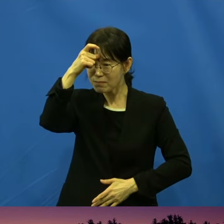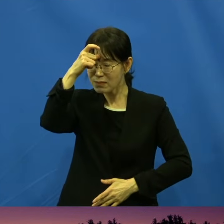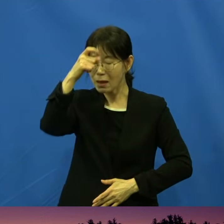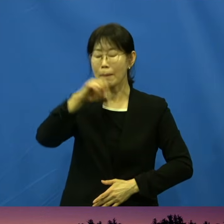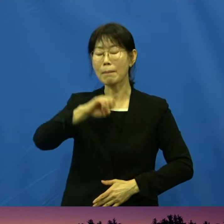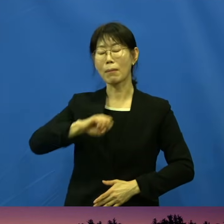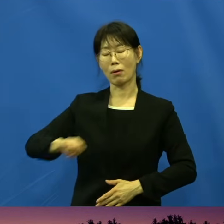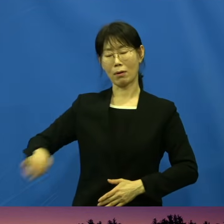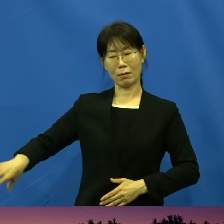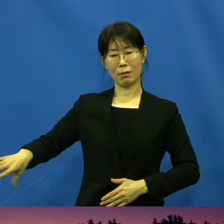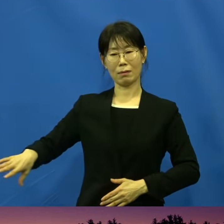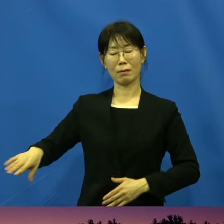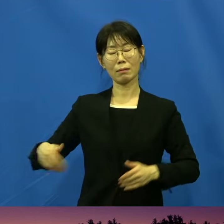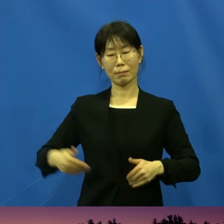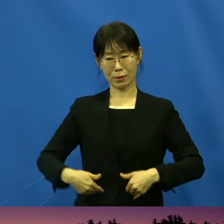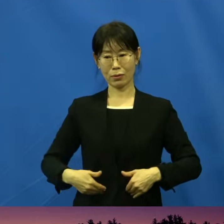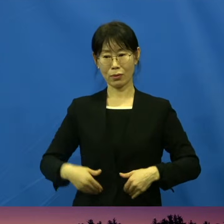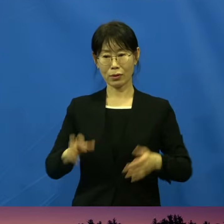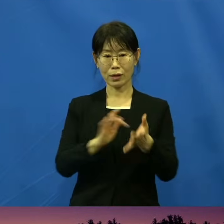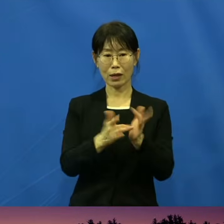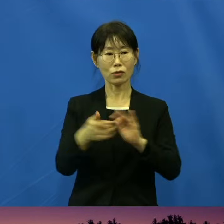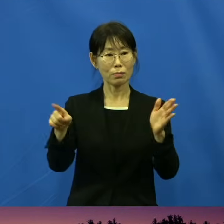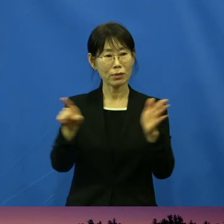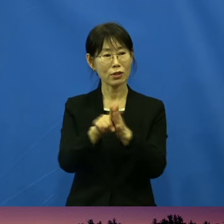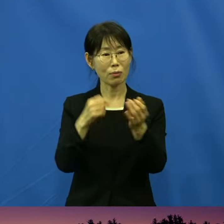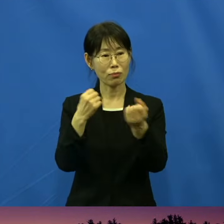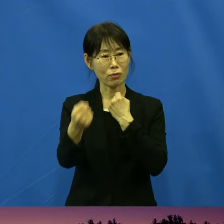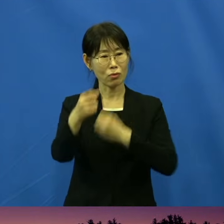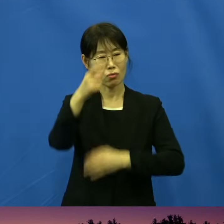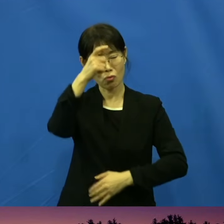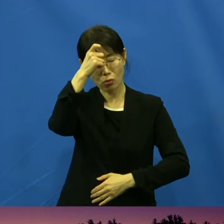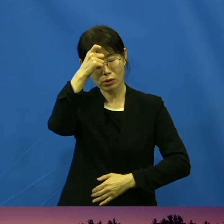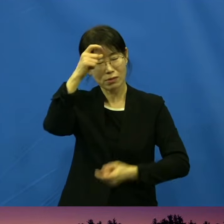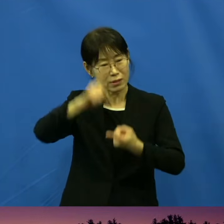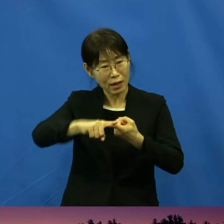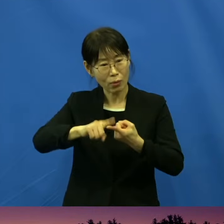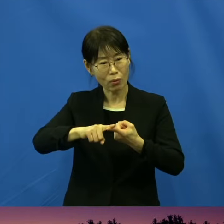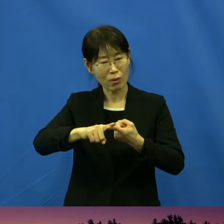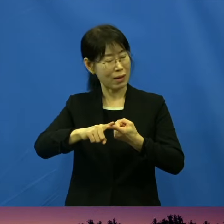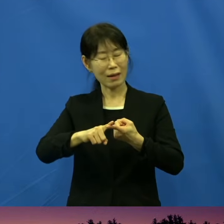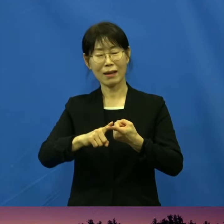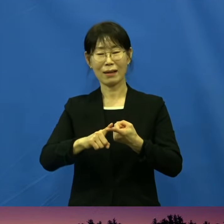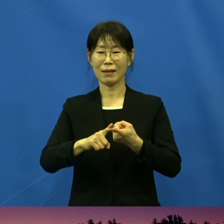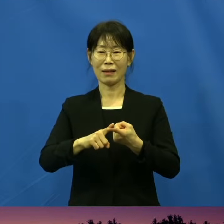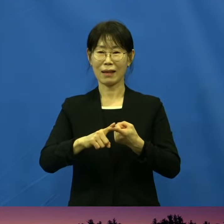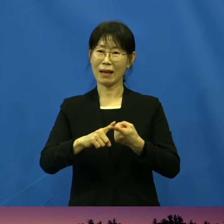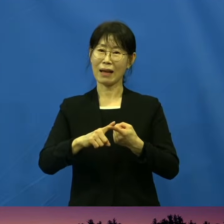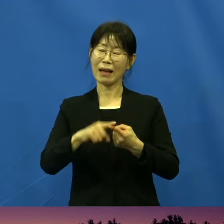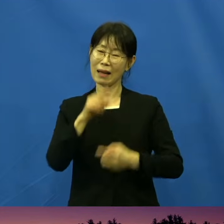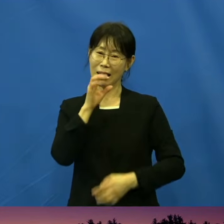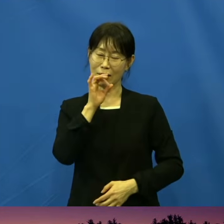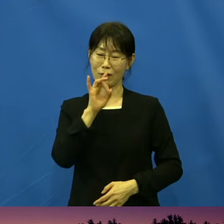예수를 믿어도 고집이 그대로 있는 사람들이 있어요. 문제가 있습니다. 십자가를 통과하면 그럴 수 없어요. 여러분, 흐물흐물해져야 돼요.